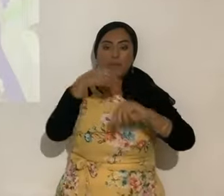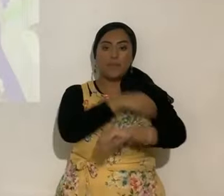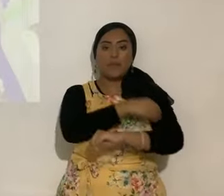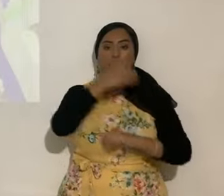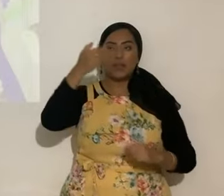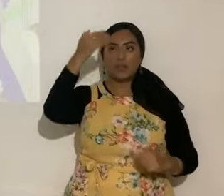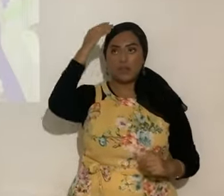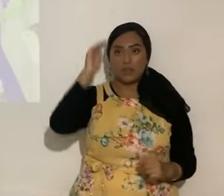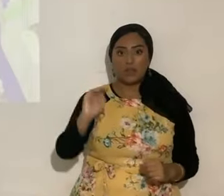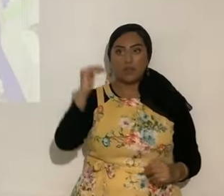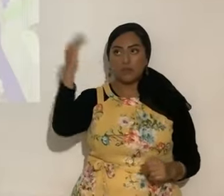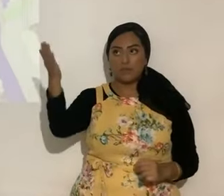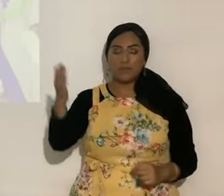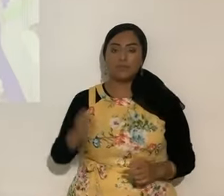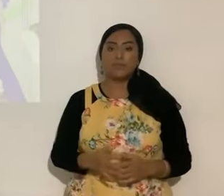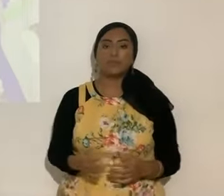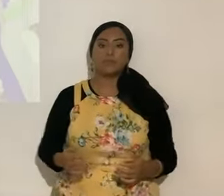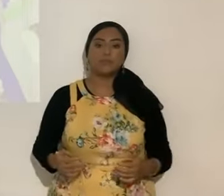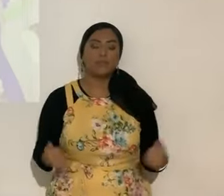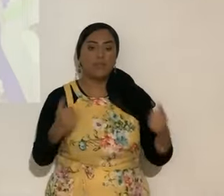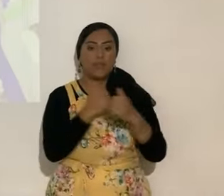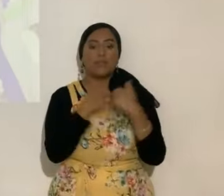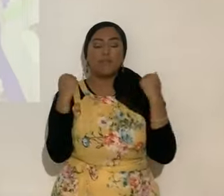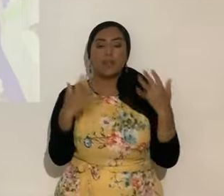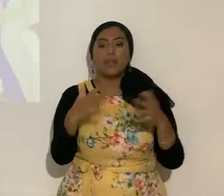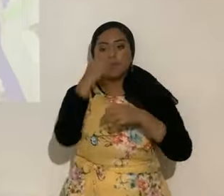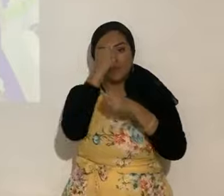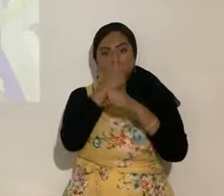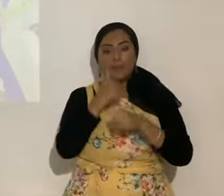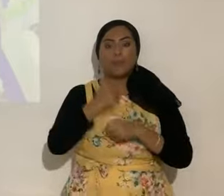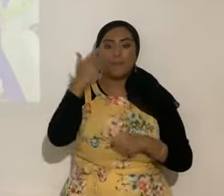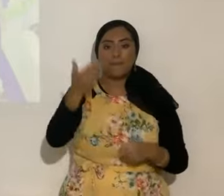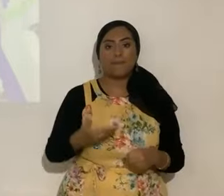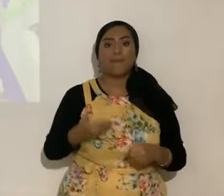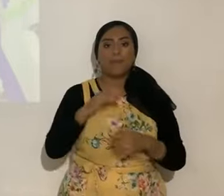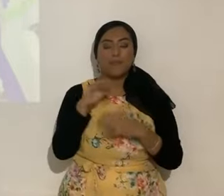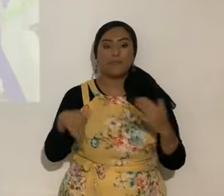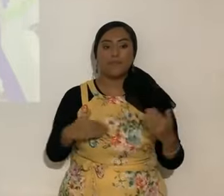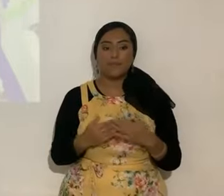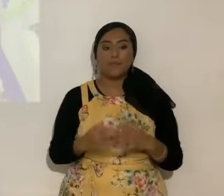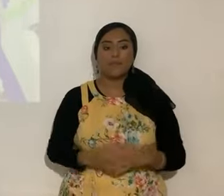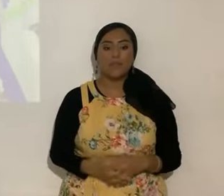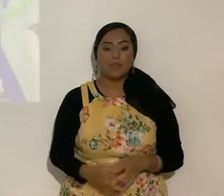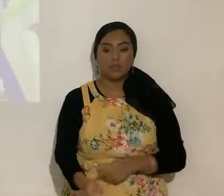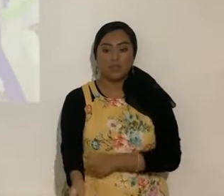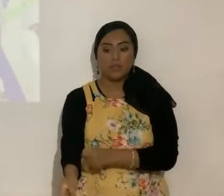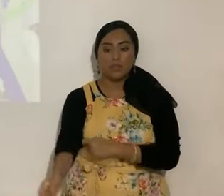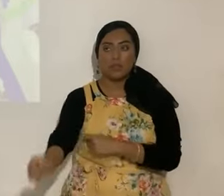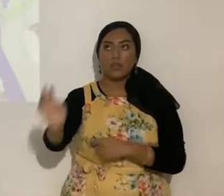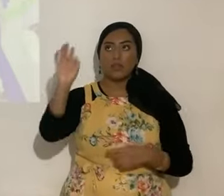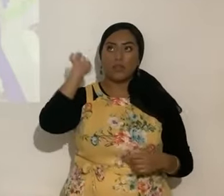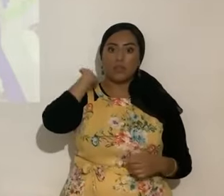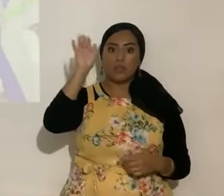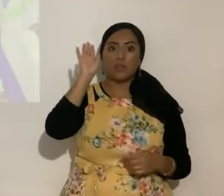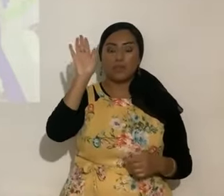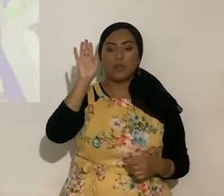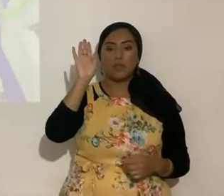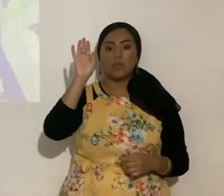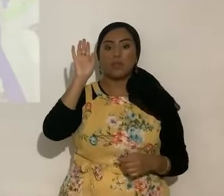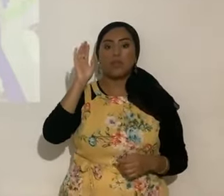Dios, para que se entienda. Por amor a los muchos, muchos nuevecitos, bienvenidos todos. Entonces, él se dio a sí